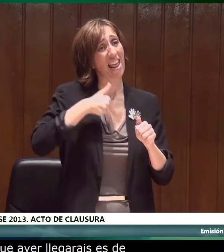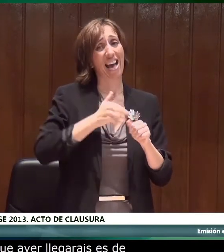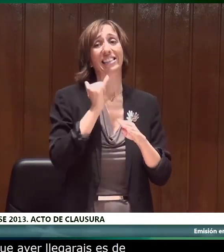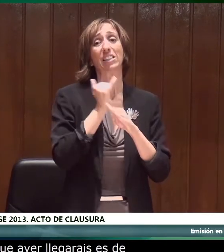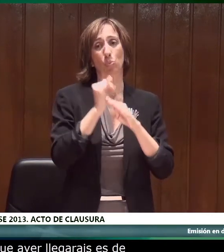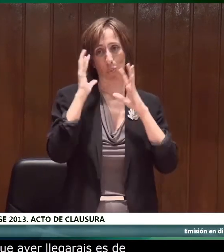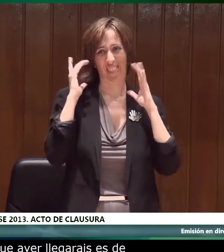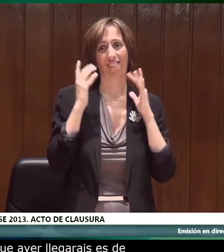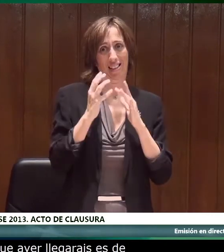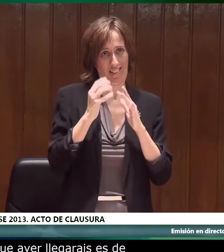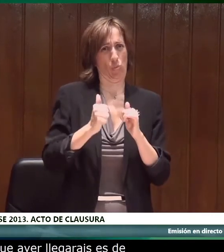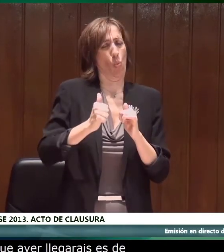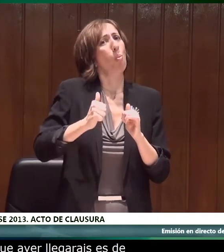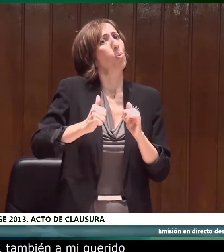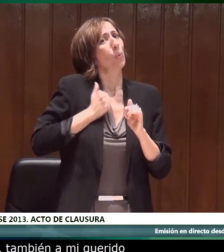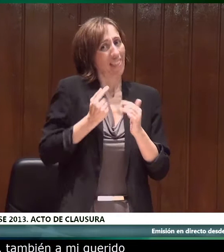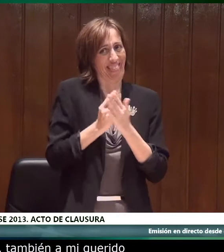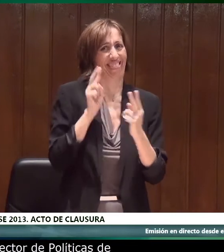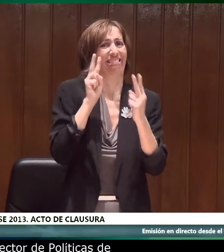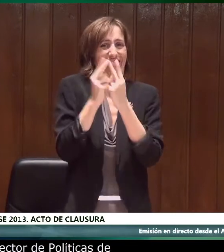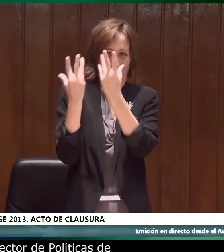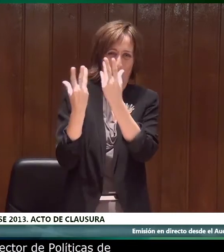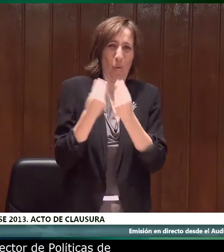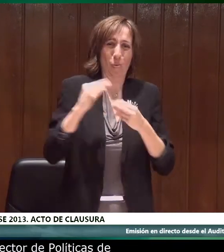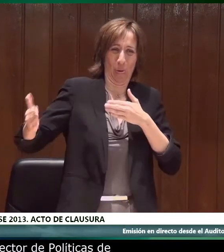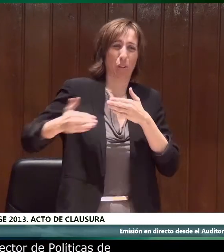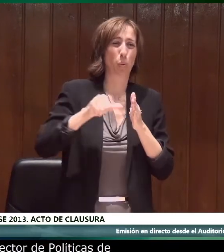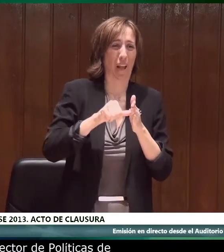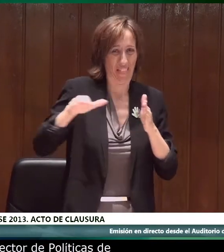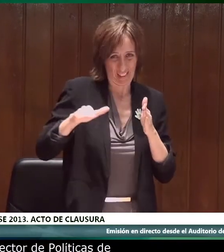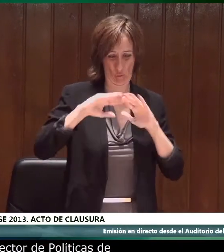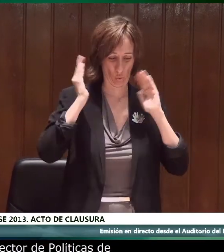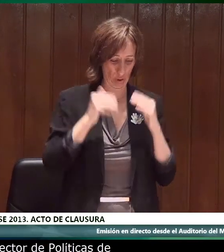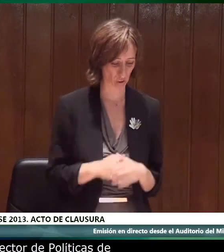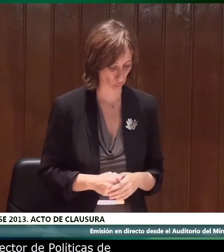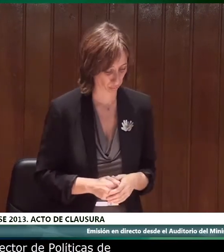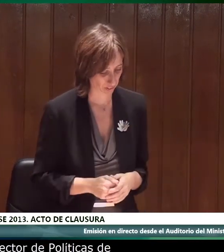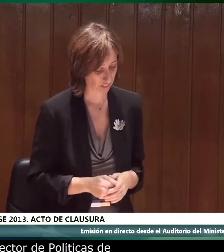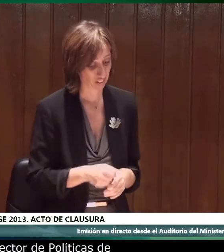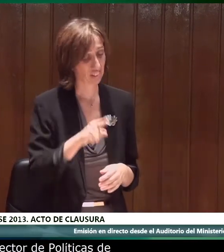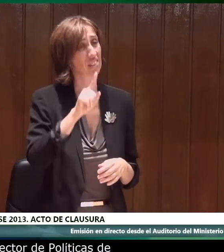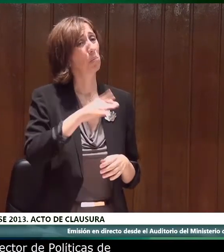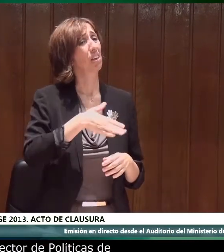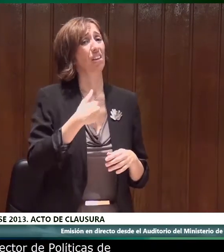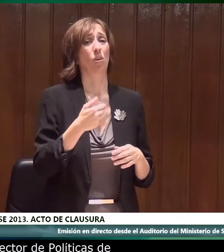de que esté aquí el secretario general de instituto Cervantes de que nos haya podido acompañar a la clausura de este